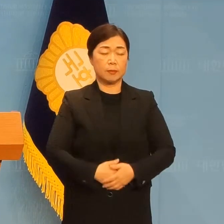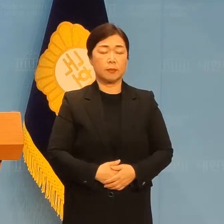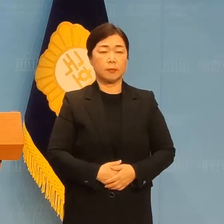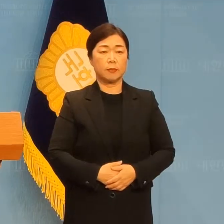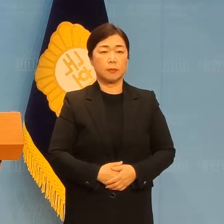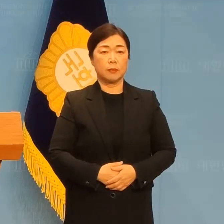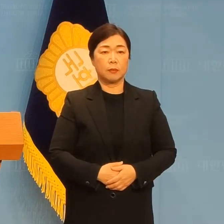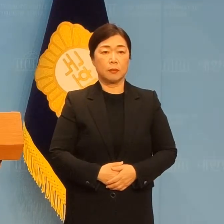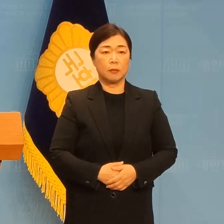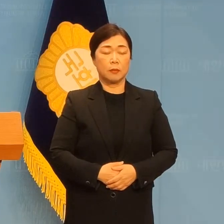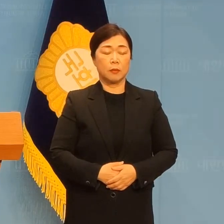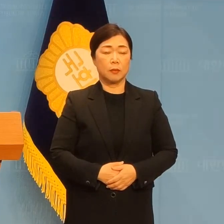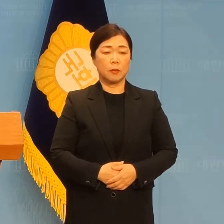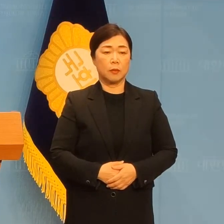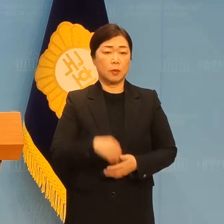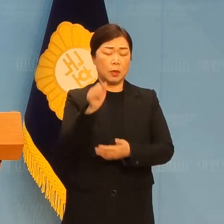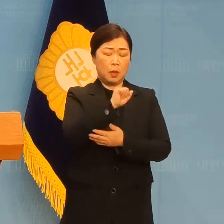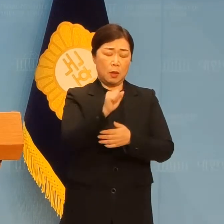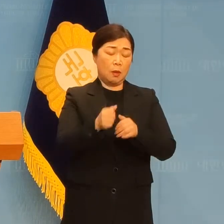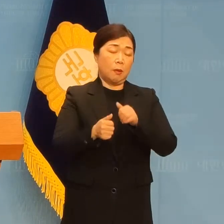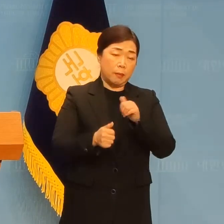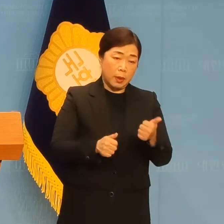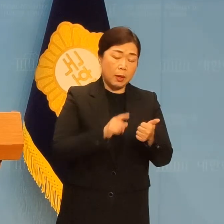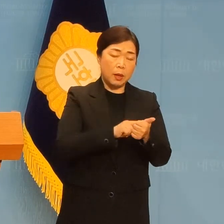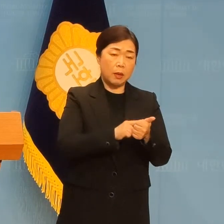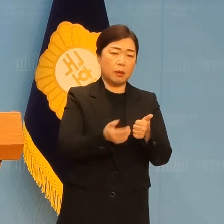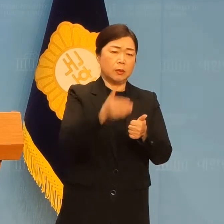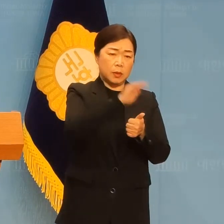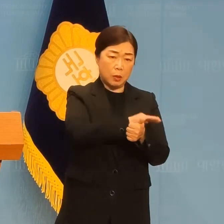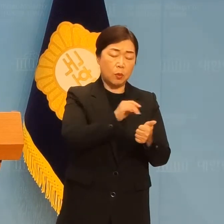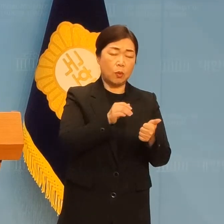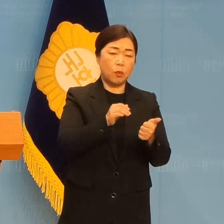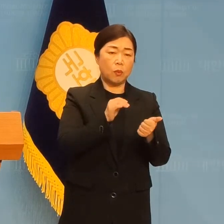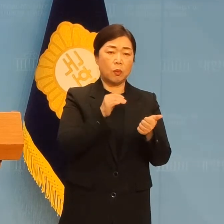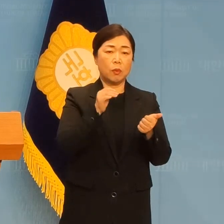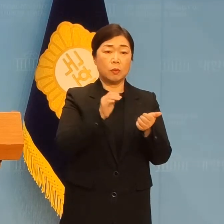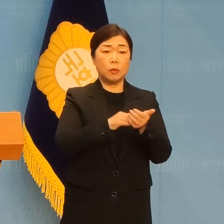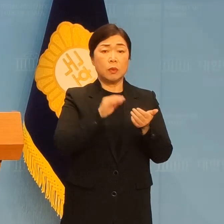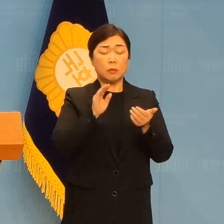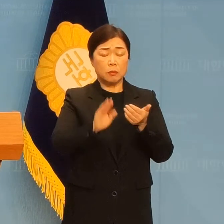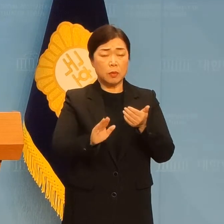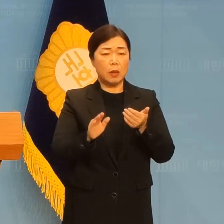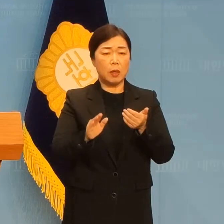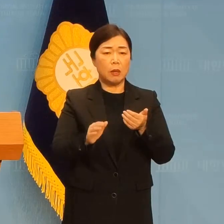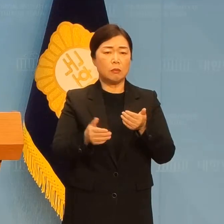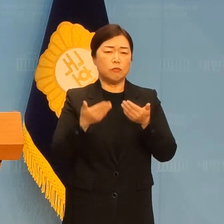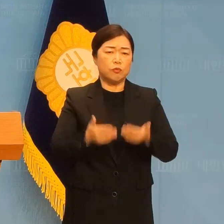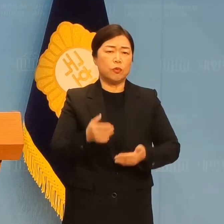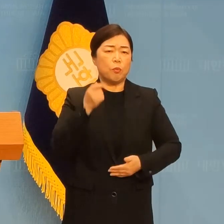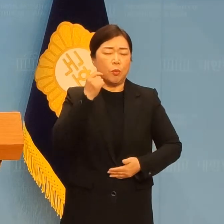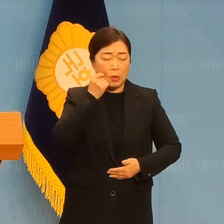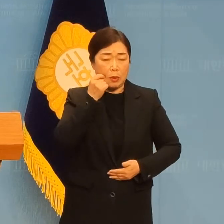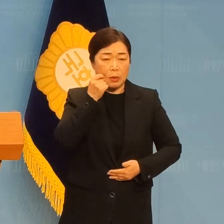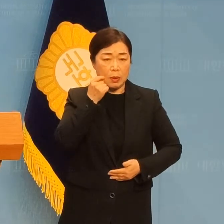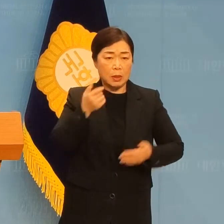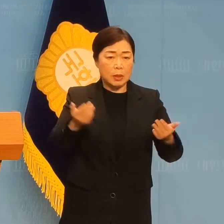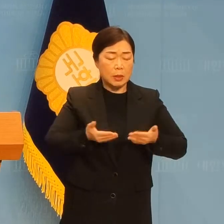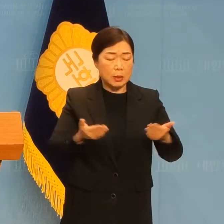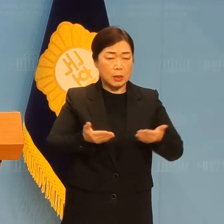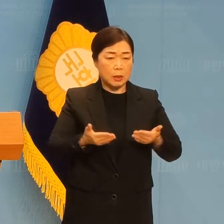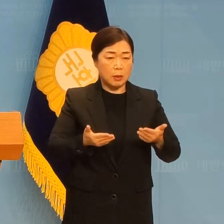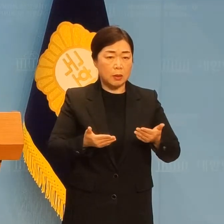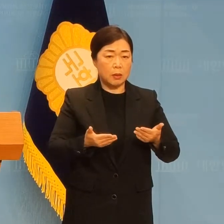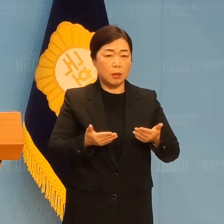아버지의 장례식을 치르고도 제대로 쉬지도 못하고 출근했다는 호소에 이 파렴치한들은 50시간 휴식했다는